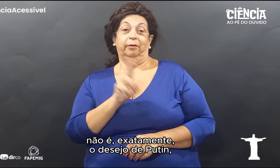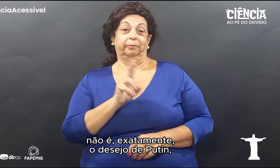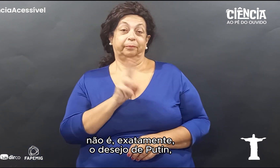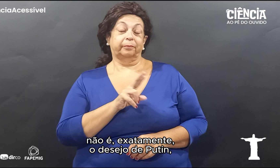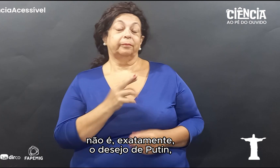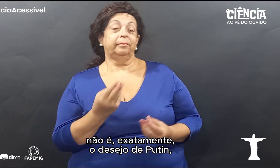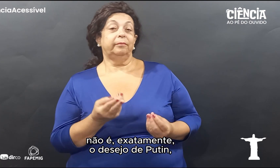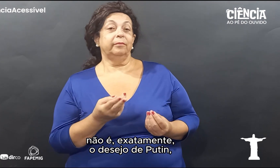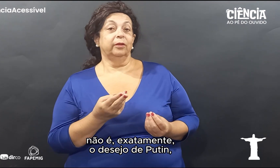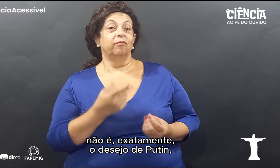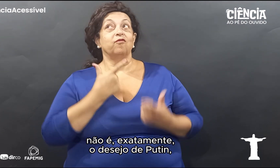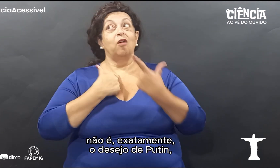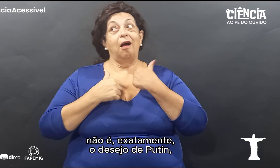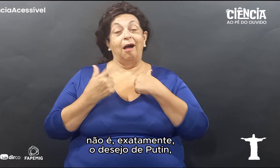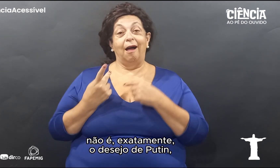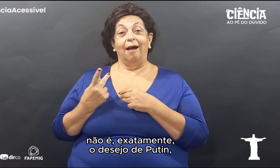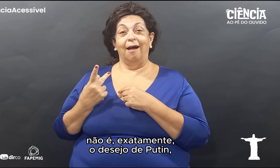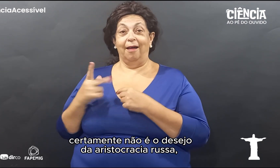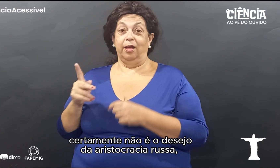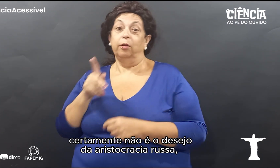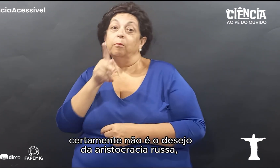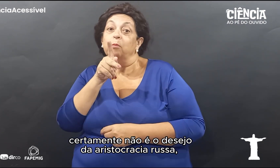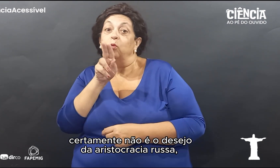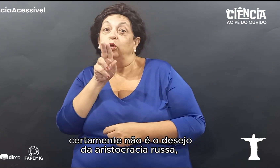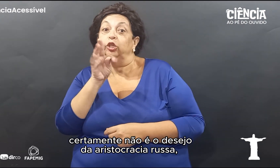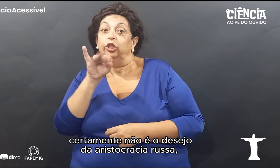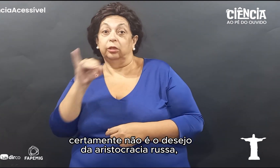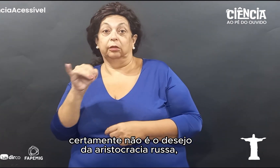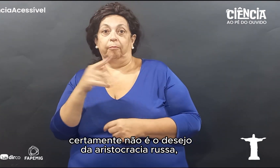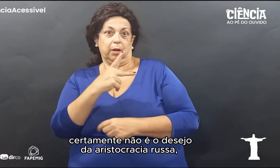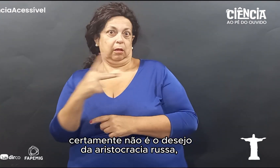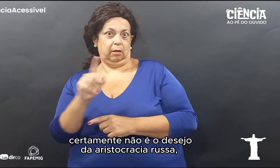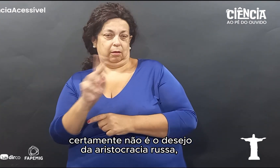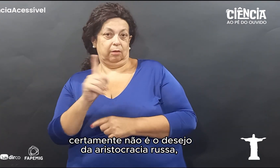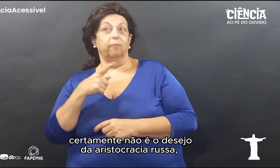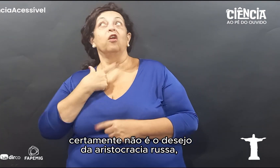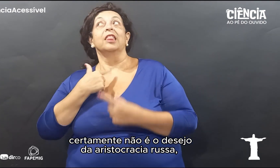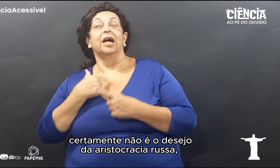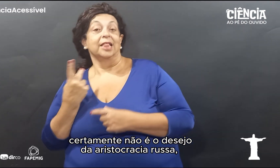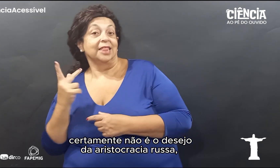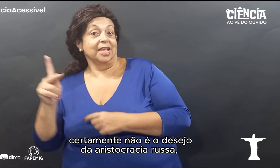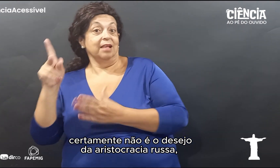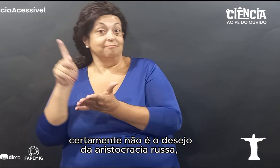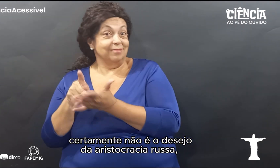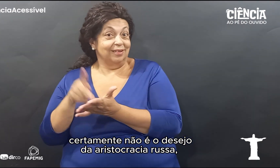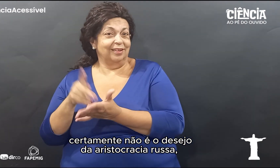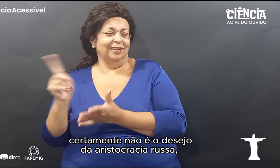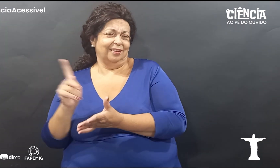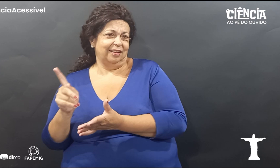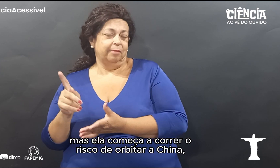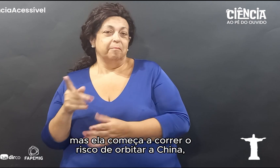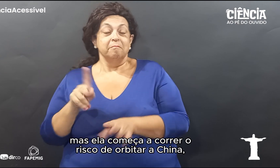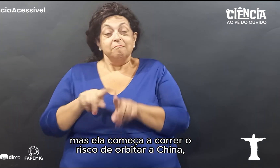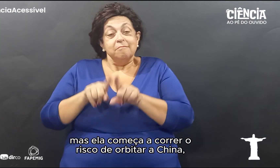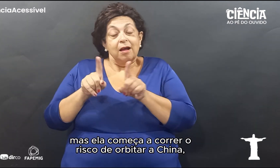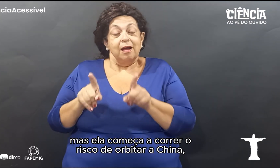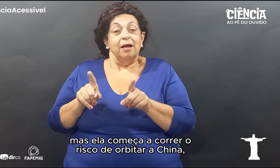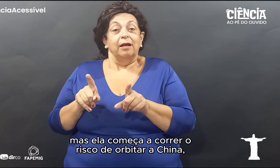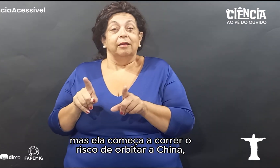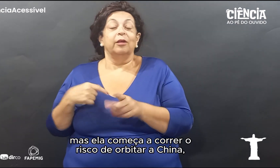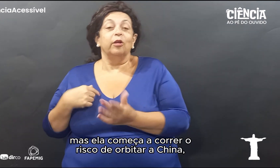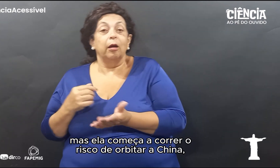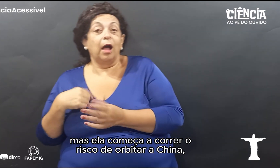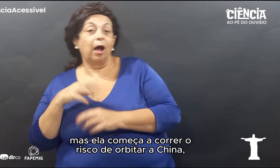não é exatamente o desejo de Putin, certamente não é o desejo da aristocracia russa, mas